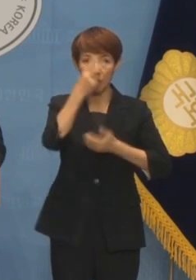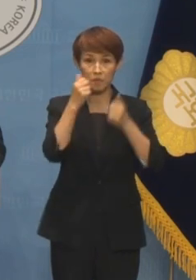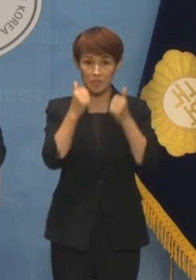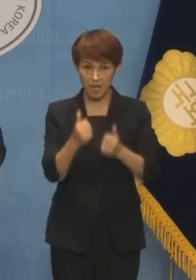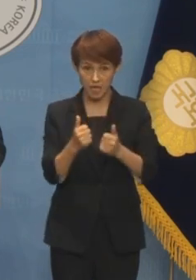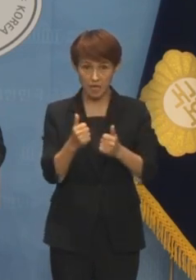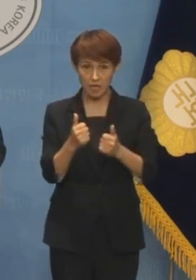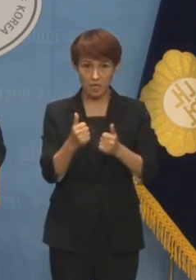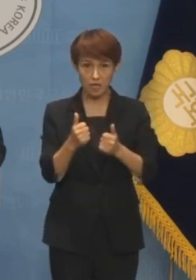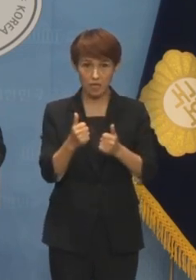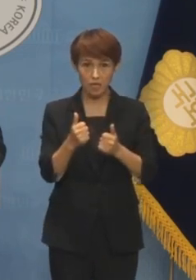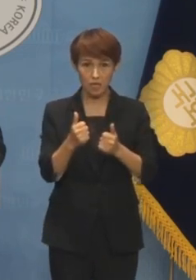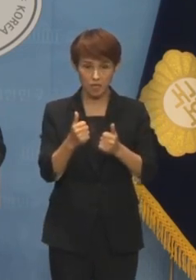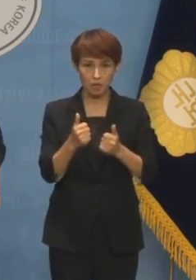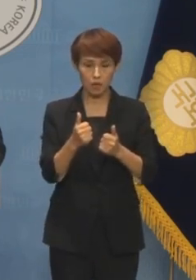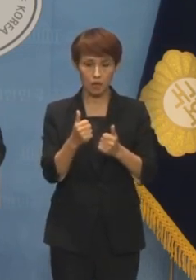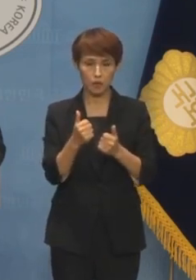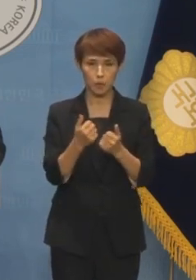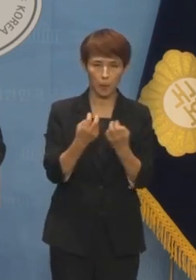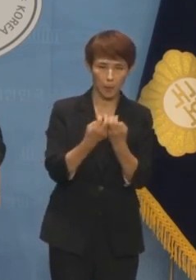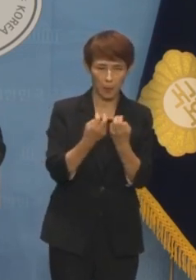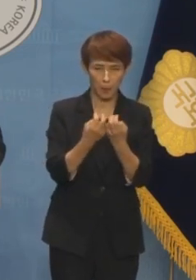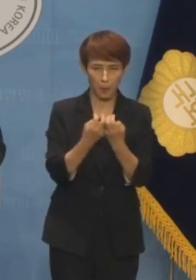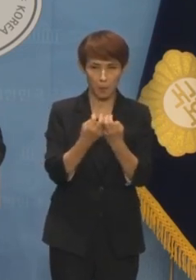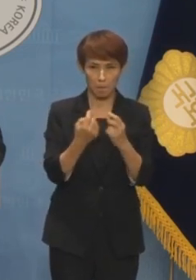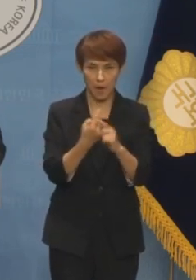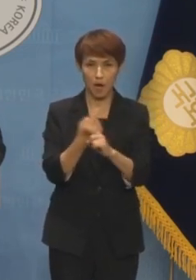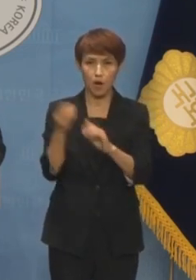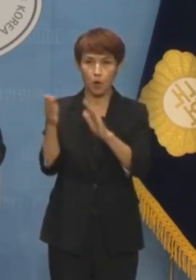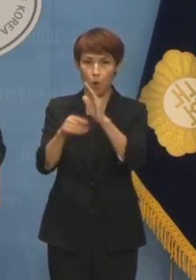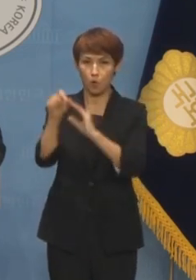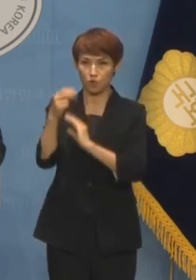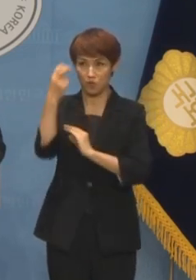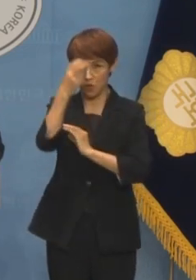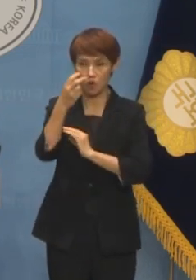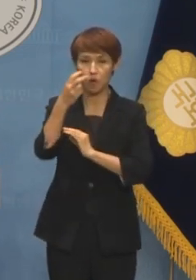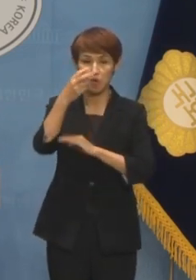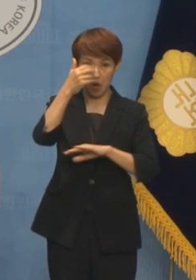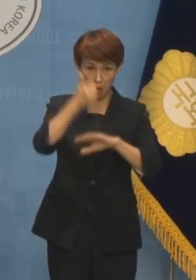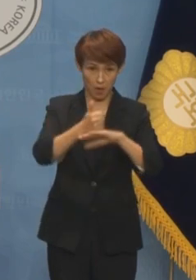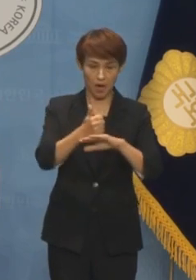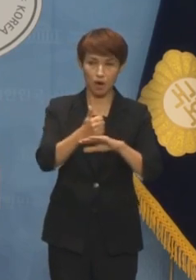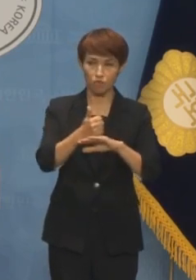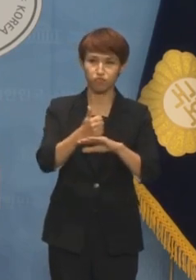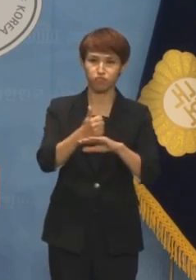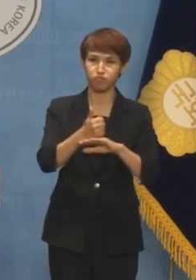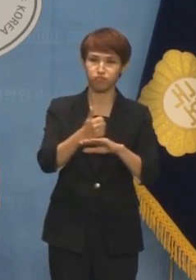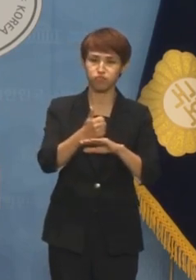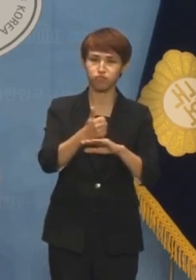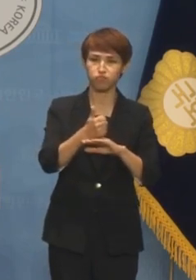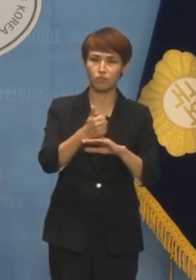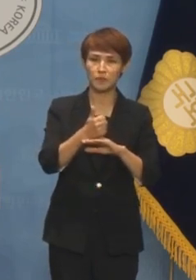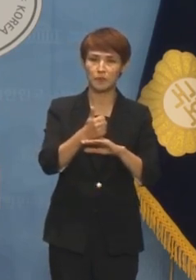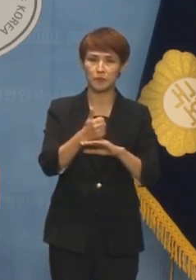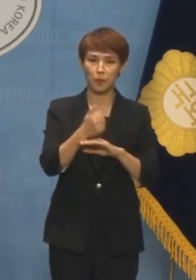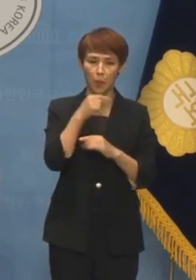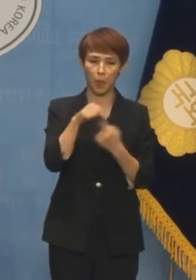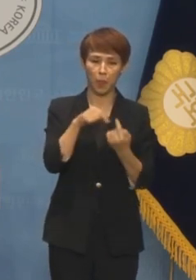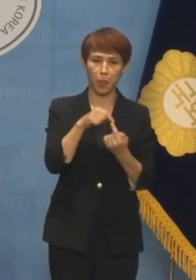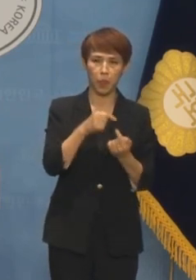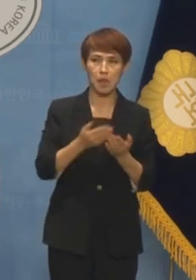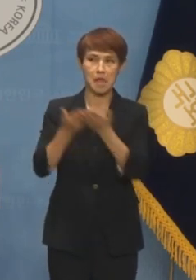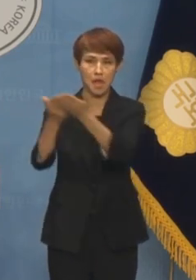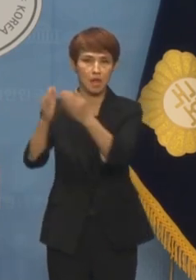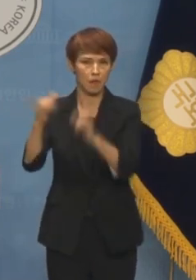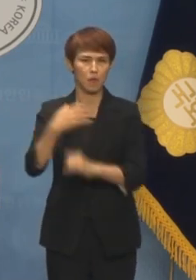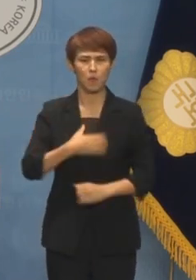이 사건을 왜곡하고 공수처의 수사 결과를 부인할지 모른다는 우려가 나오고